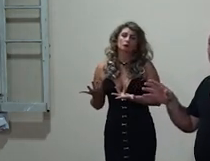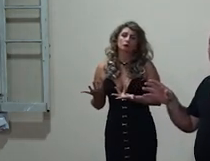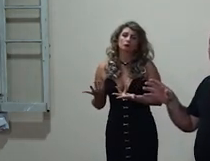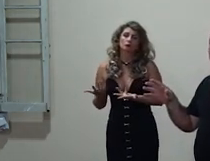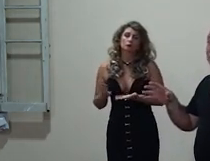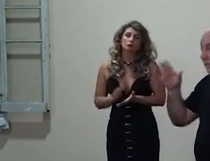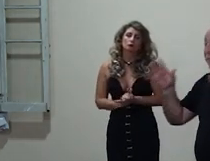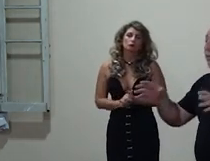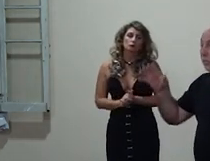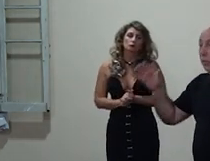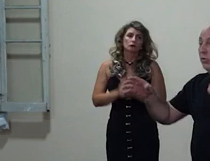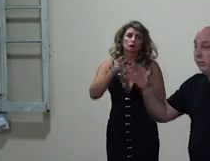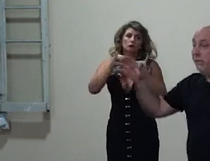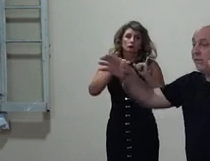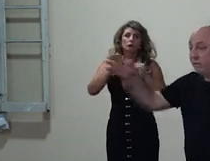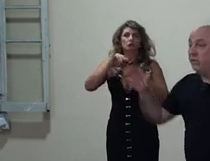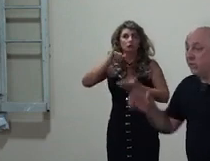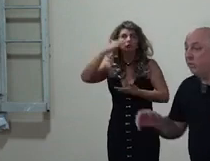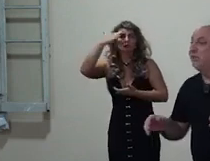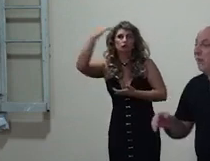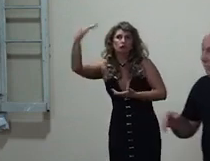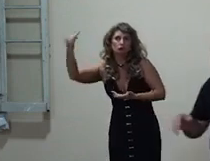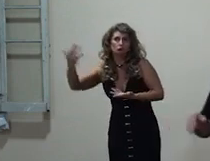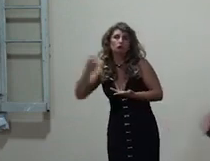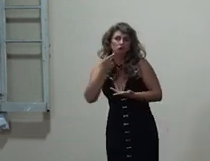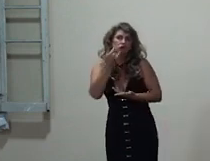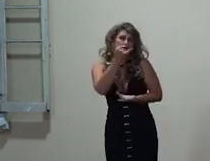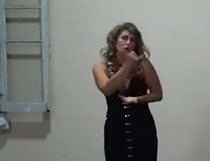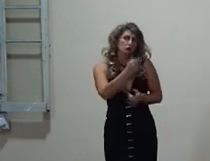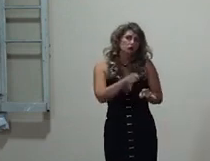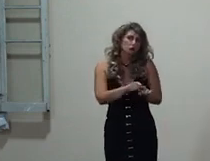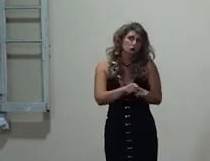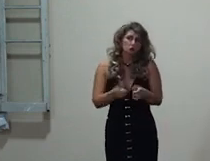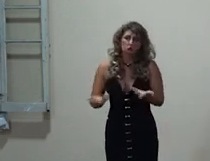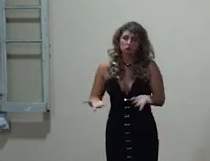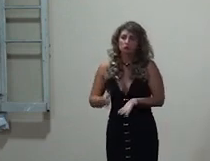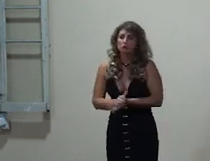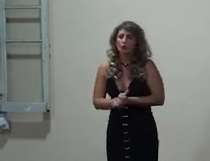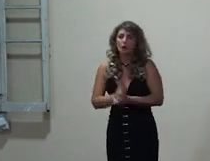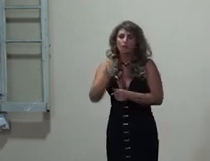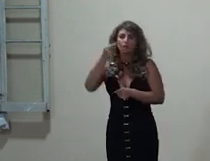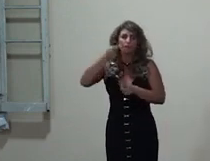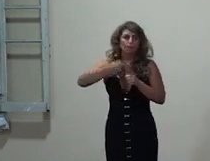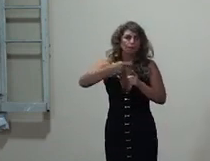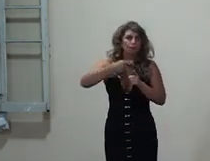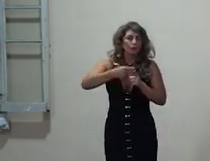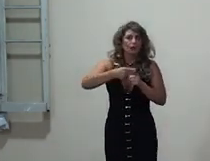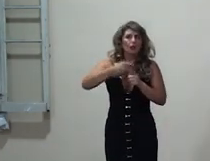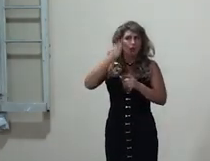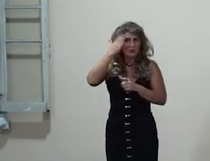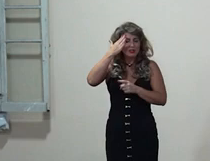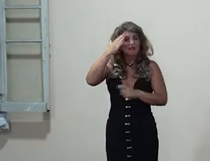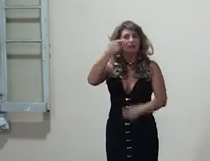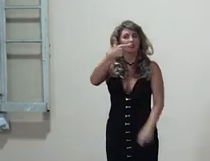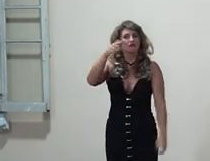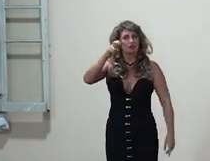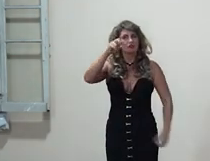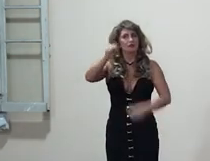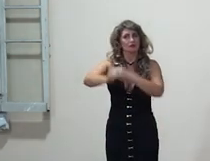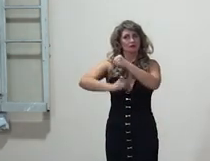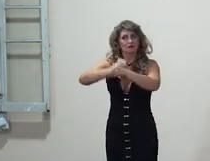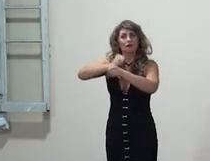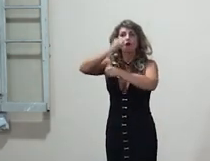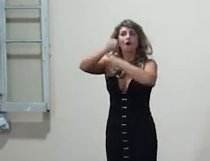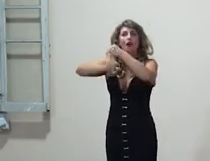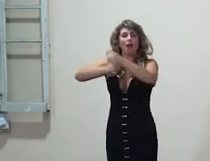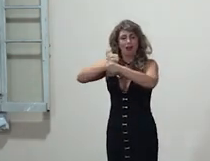tá? E se for uma utopia, que me digam também, porque eu sei que daqui a 25 anos